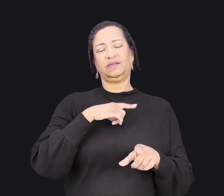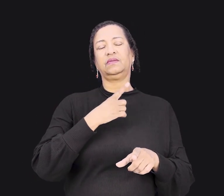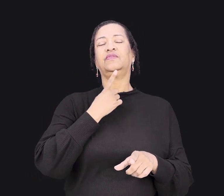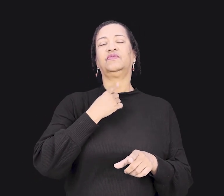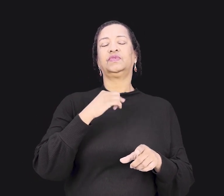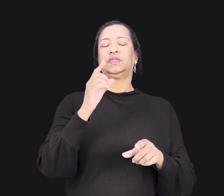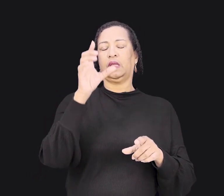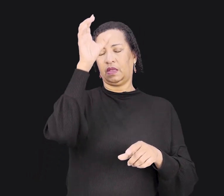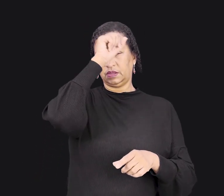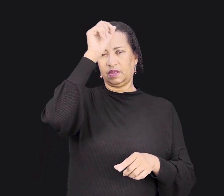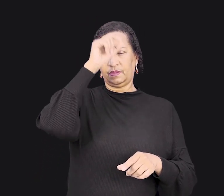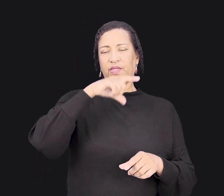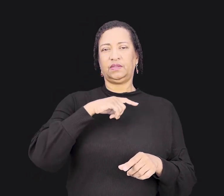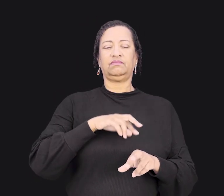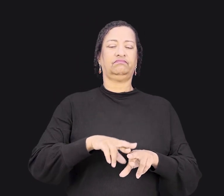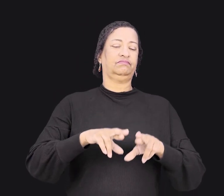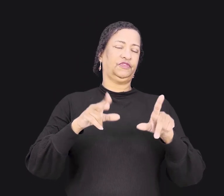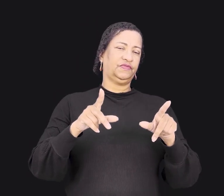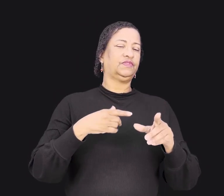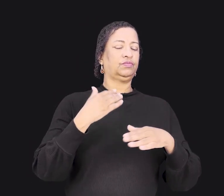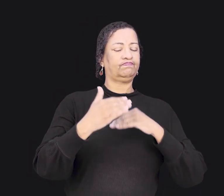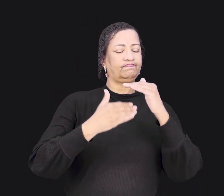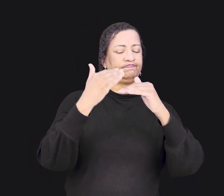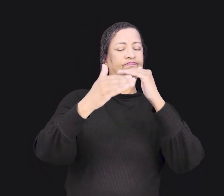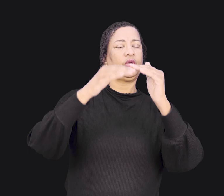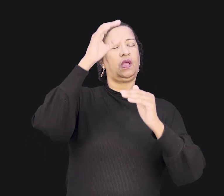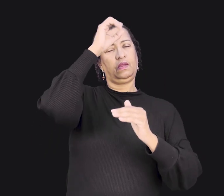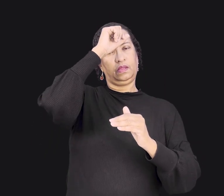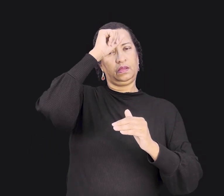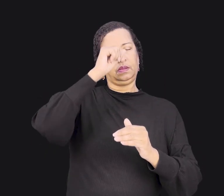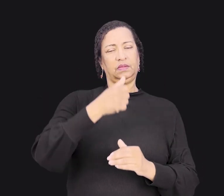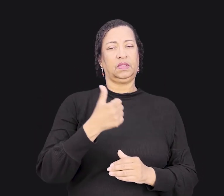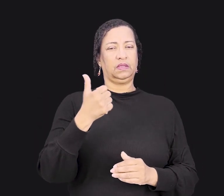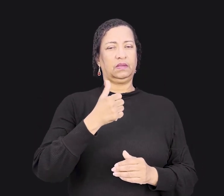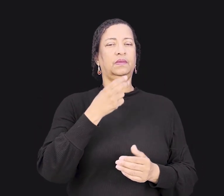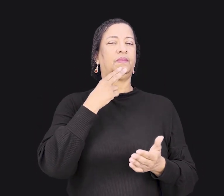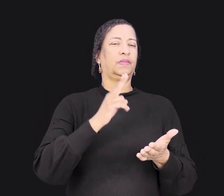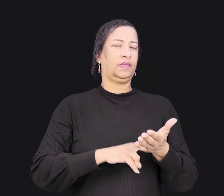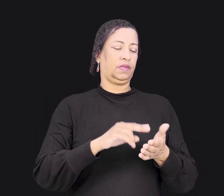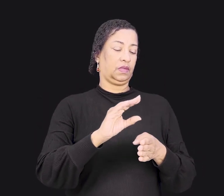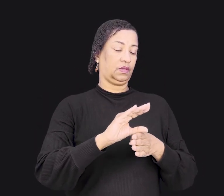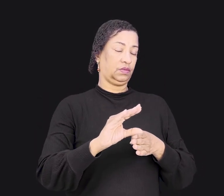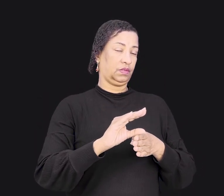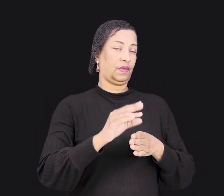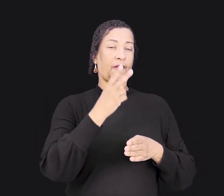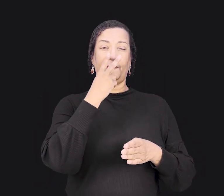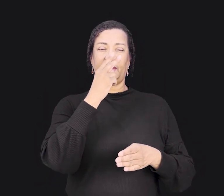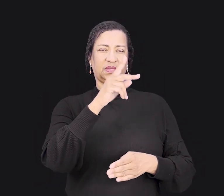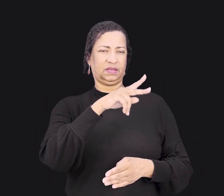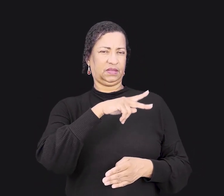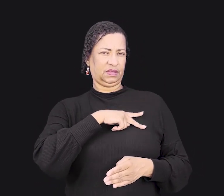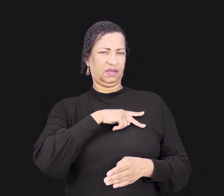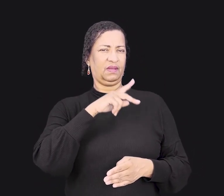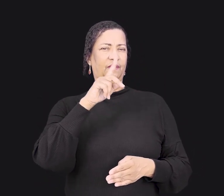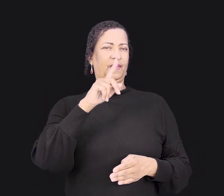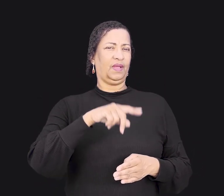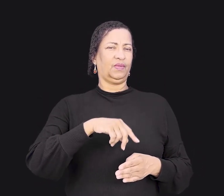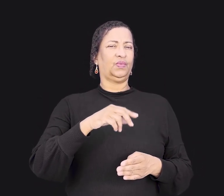faz muita diferença no processo de aprendizagem. Na primeira carta aos Coríntios, até parece que Paulo era um